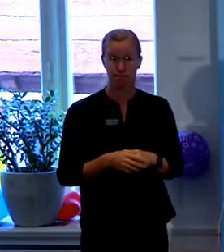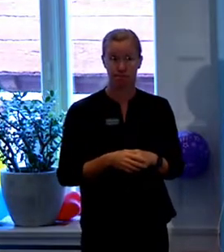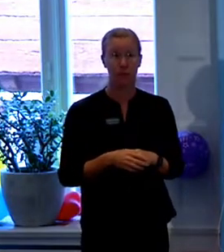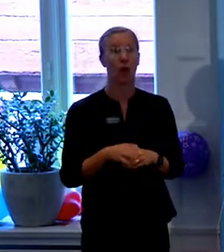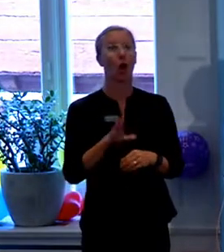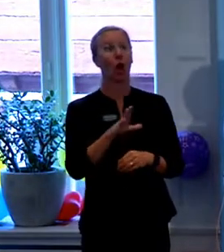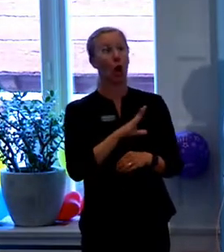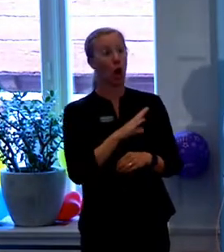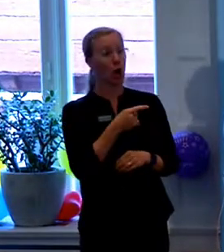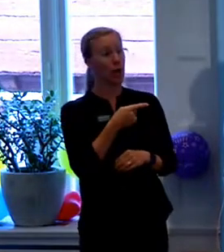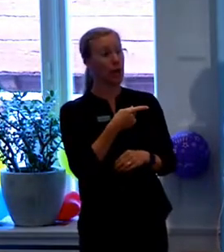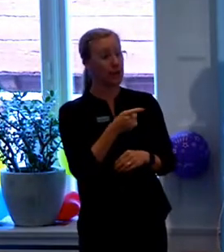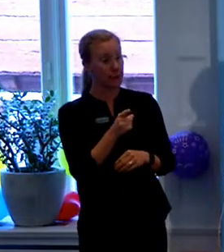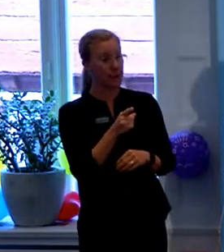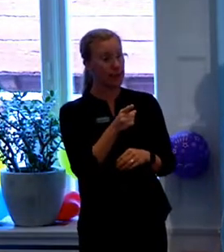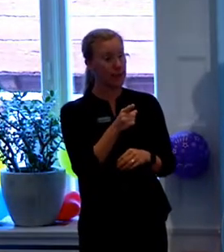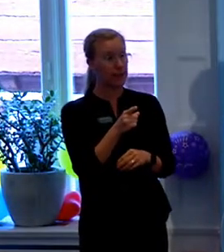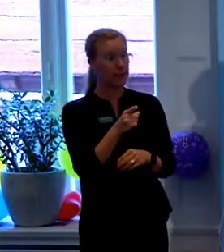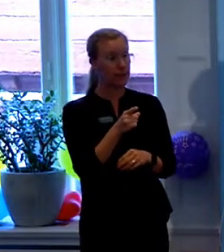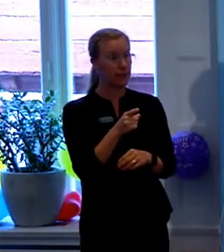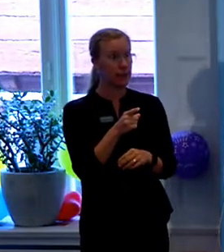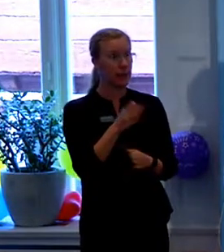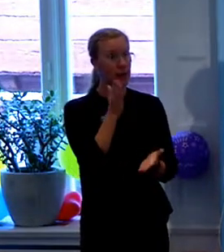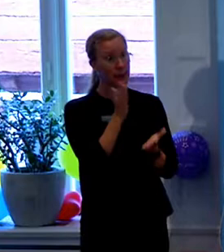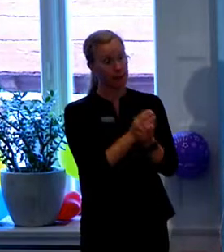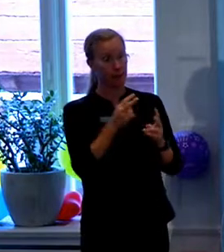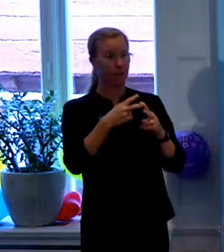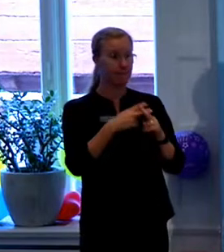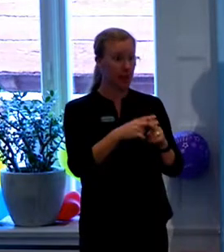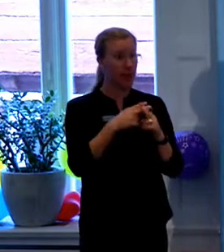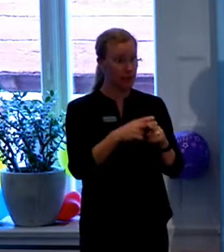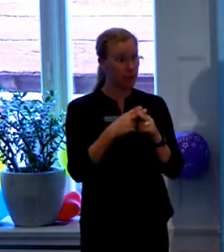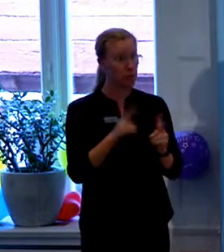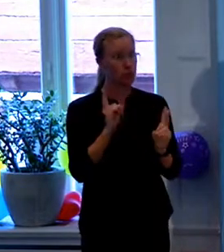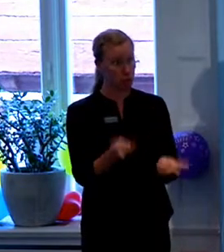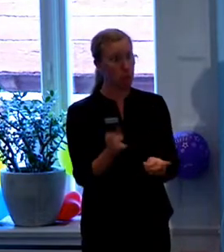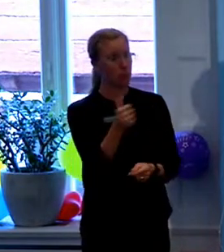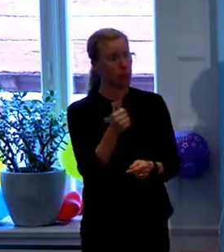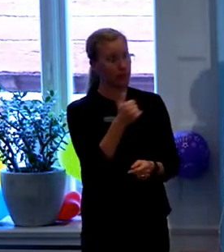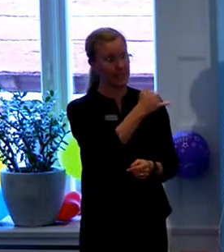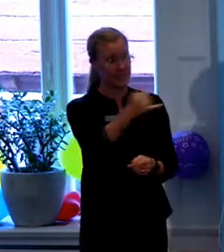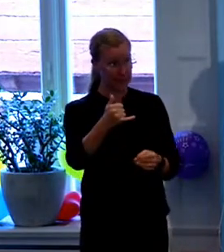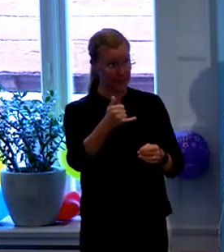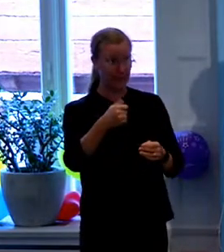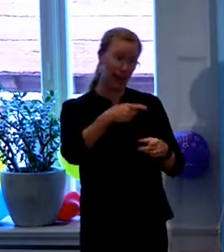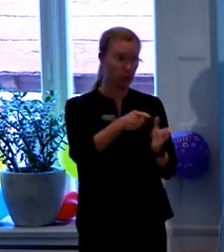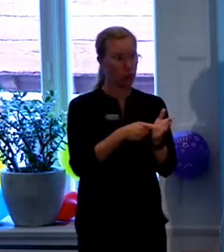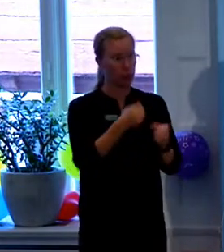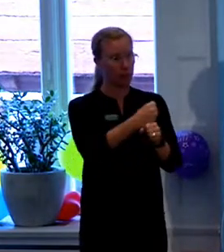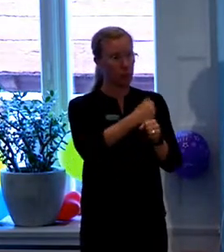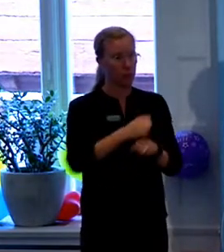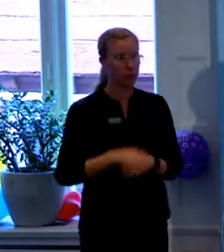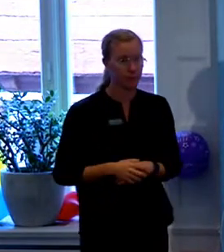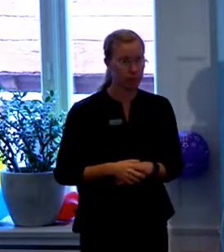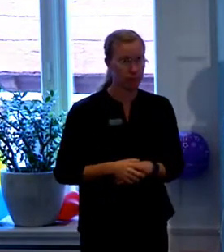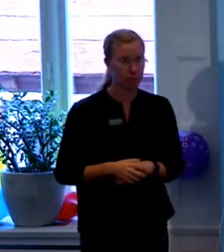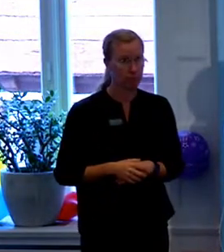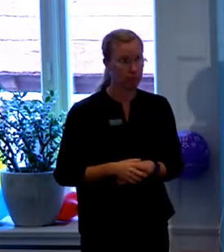Har ni de verktyg som egentligen behövs i det här arbetet?